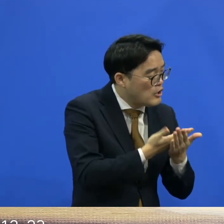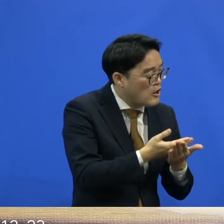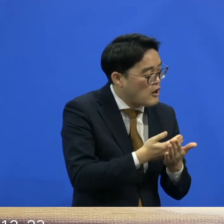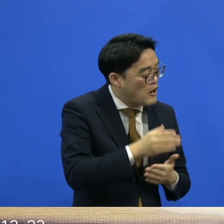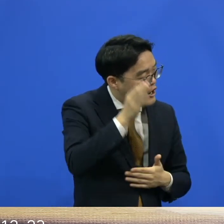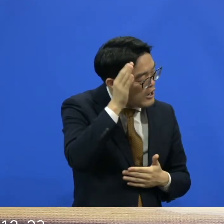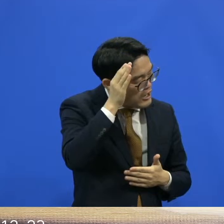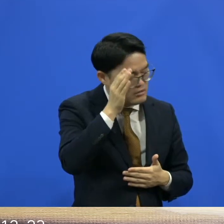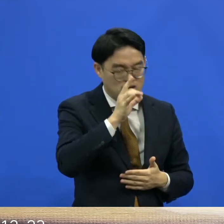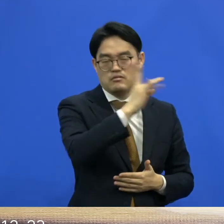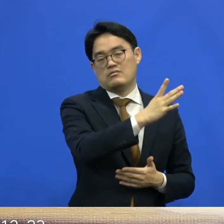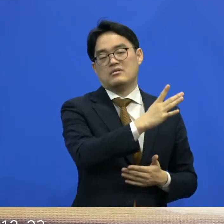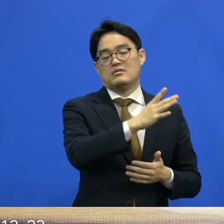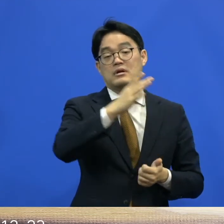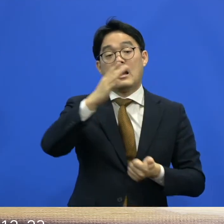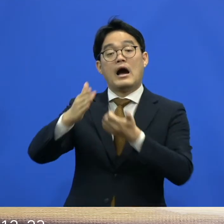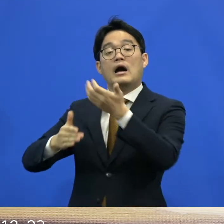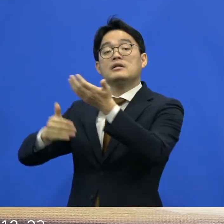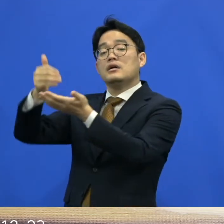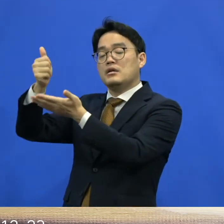하나님이 기억해 주셔야 돼요.